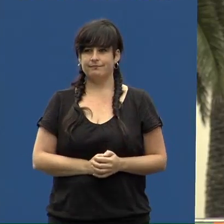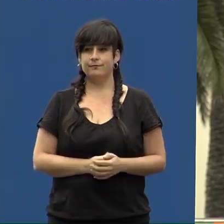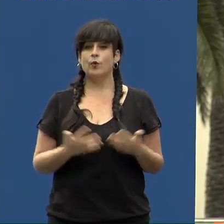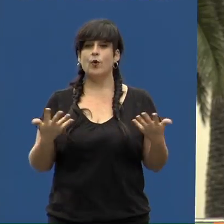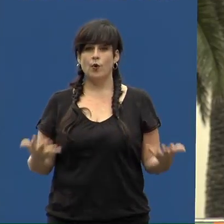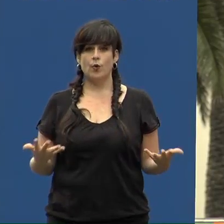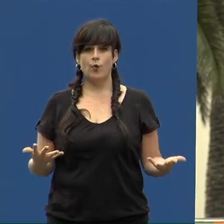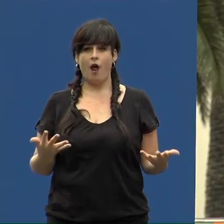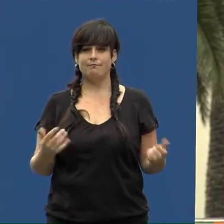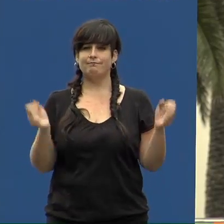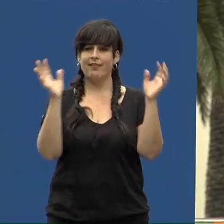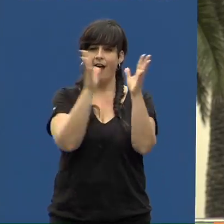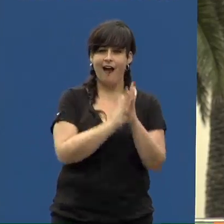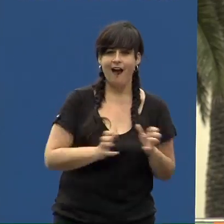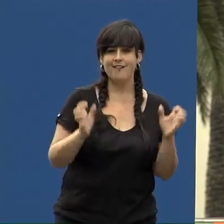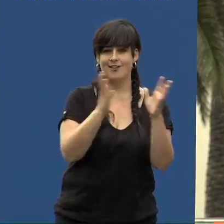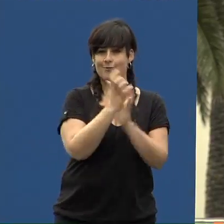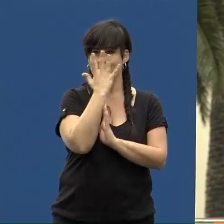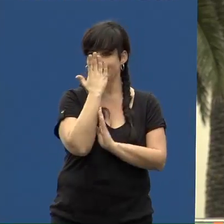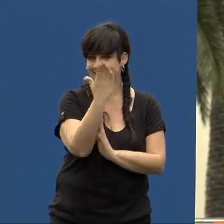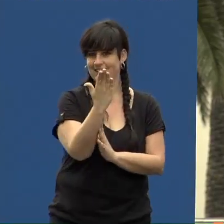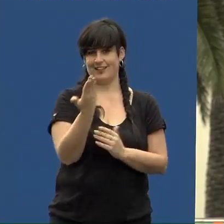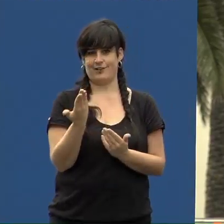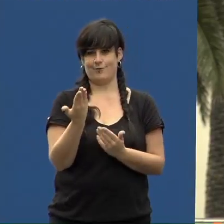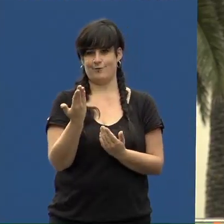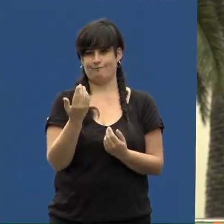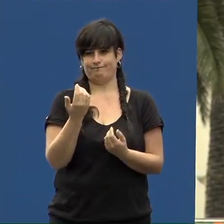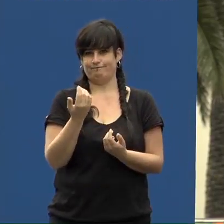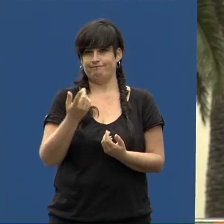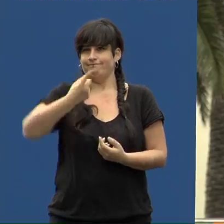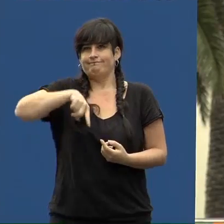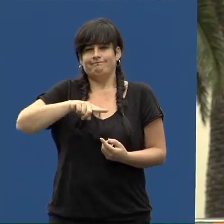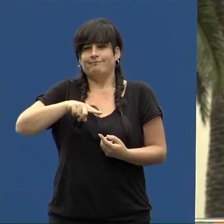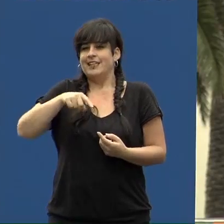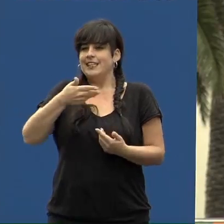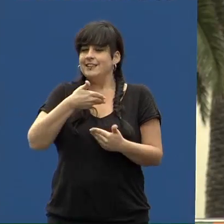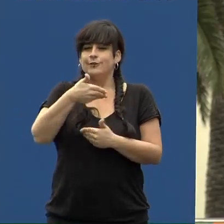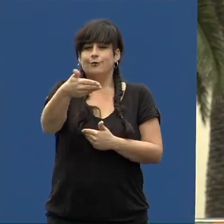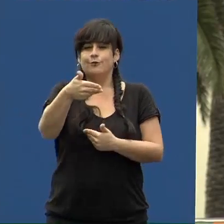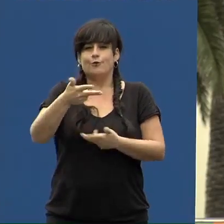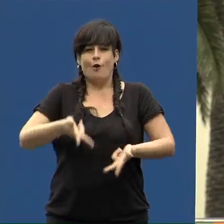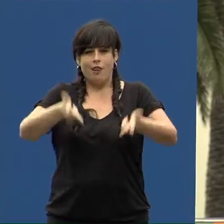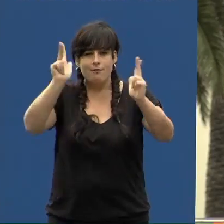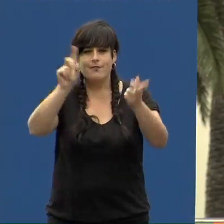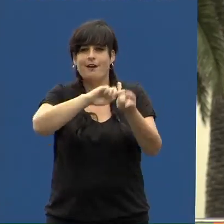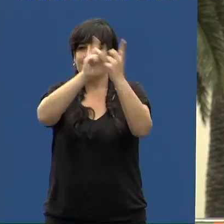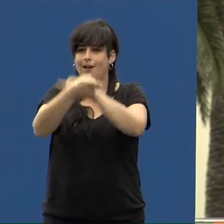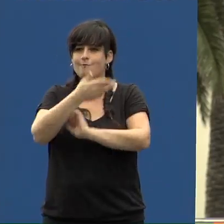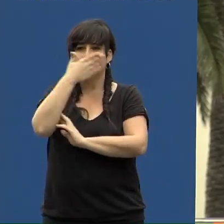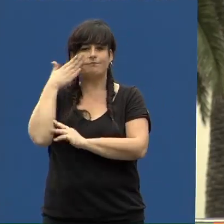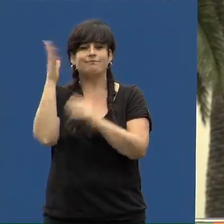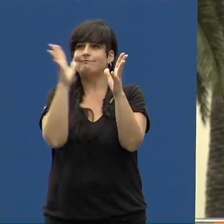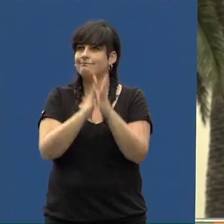Compartimos anhelo sincero, profundo, convencido de libertad y de cambio, de dignidad.